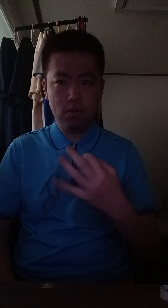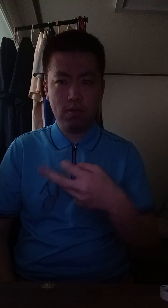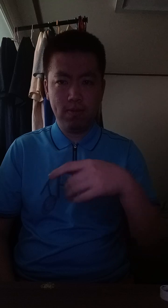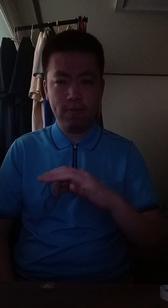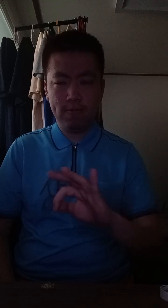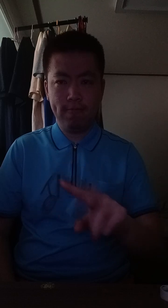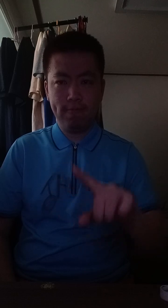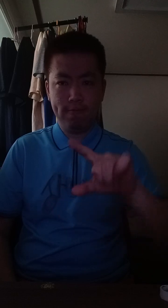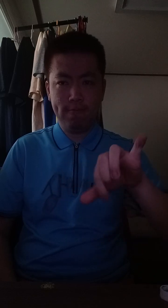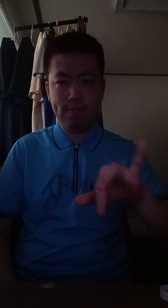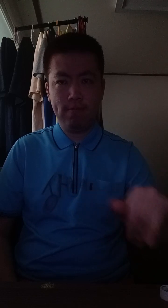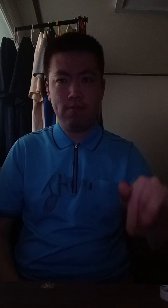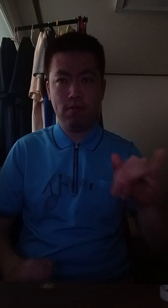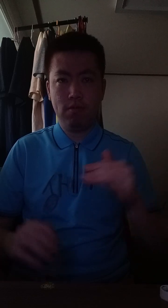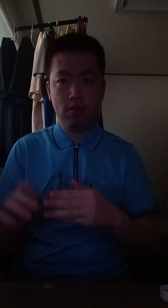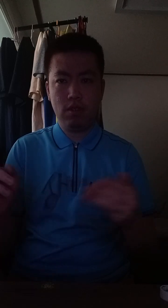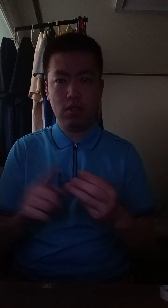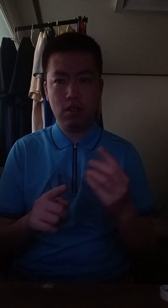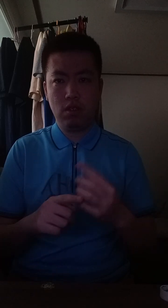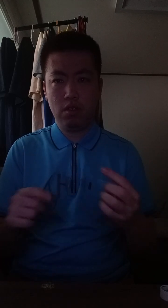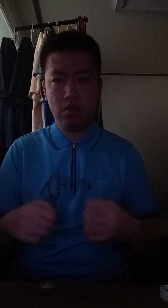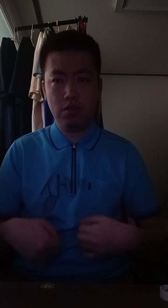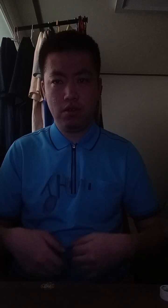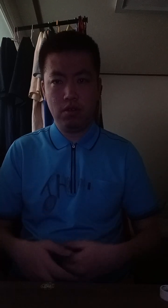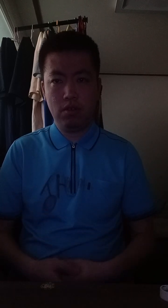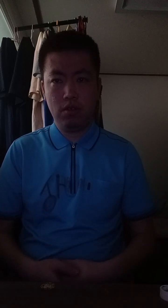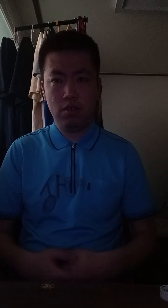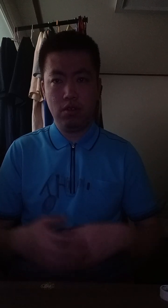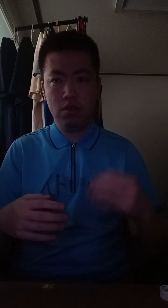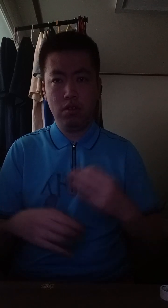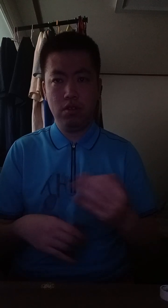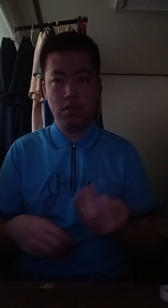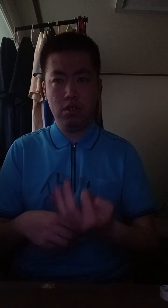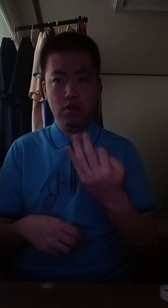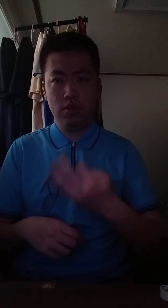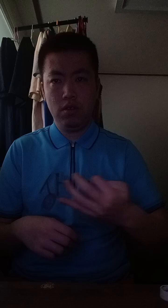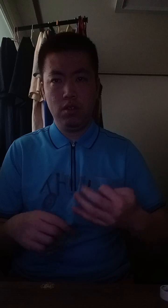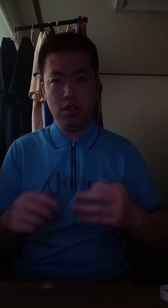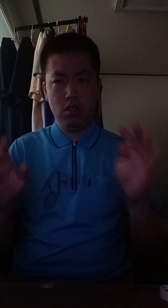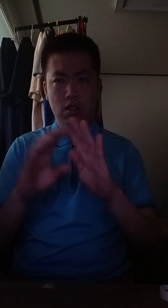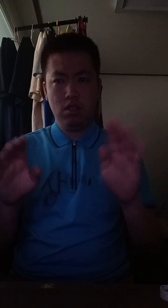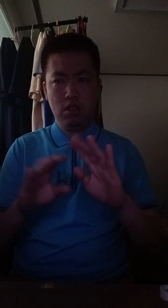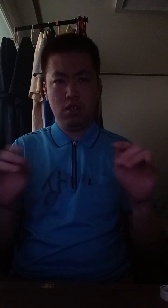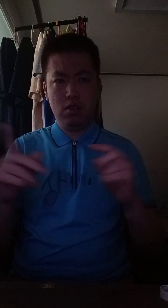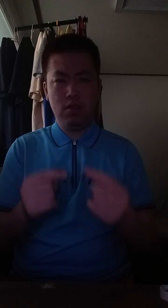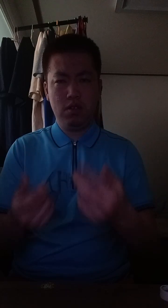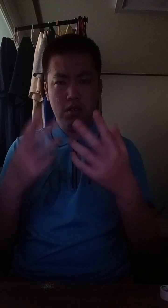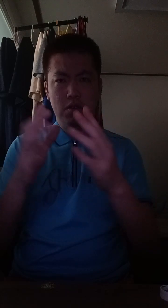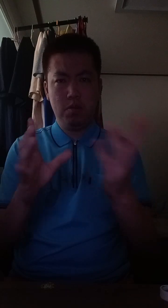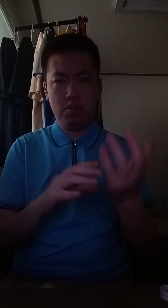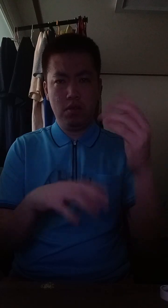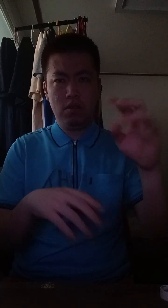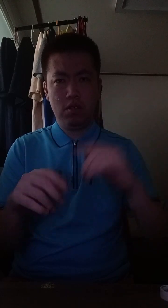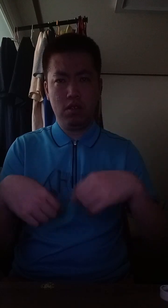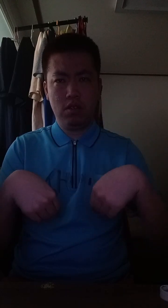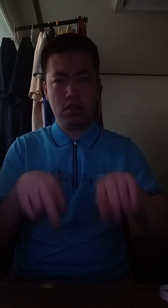명이 급히 대피하는 소동이 벌어졌습니다. 경찰은 28살 유모 씨가 차 안에서 번개탄을 피웠다가 그대로 달아나면서 불이